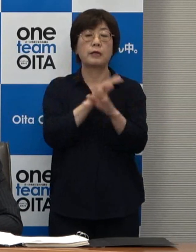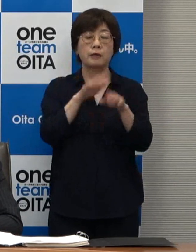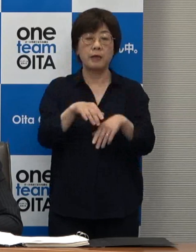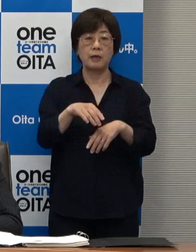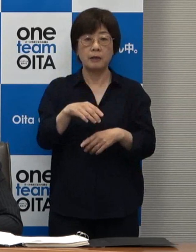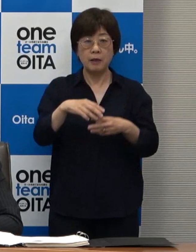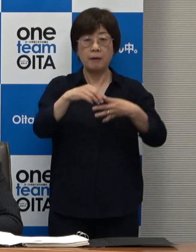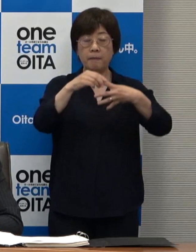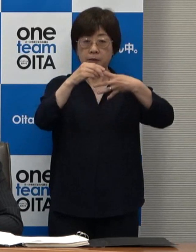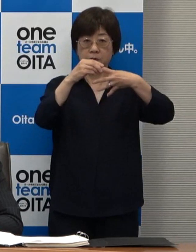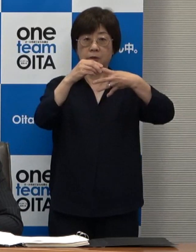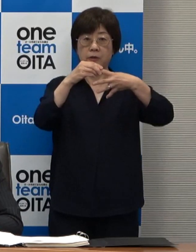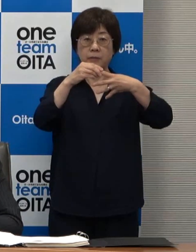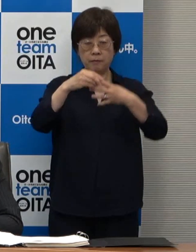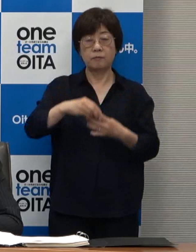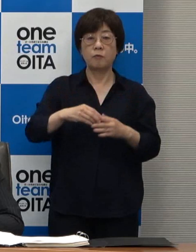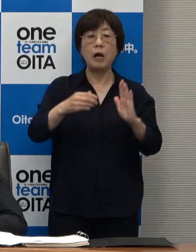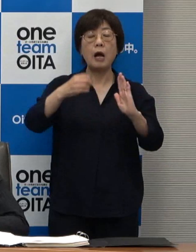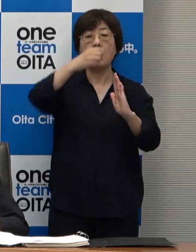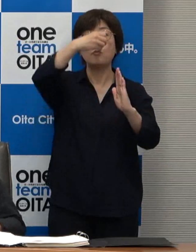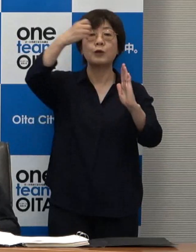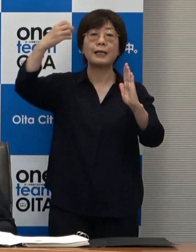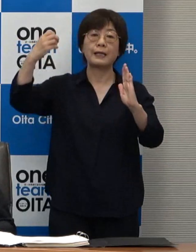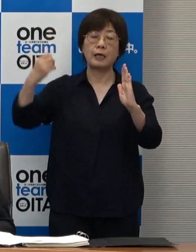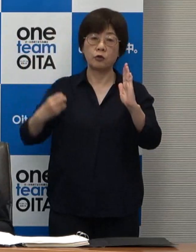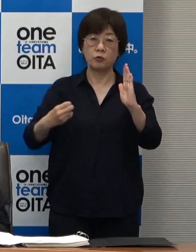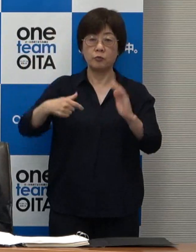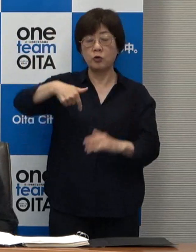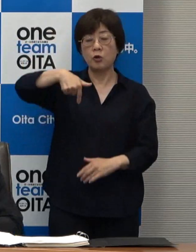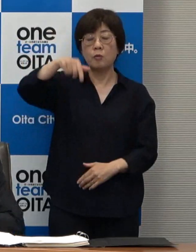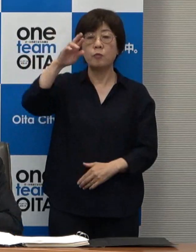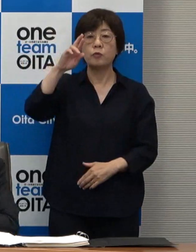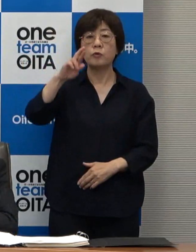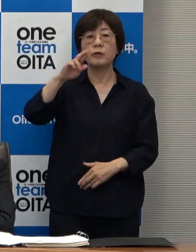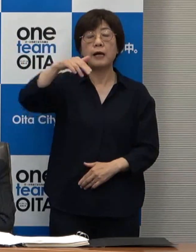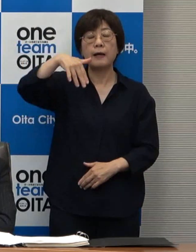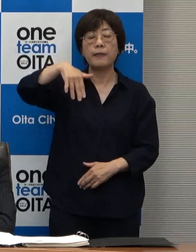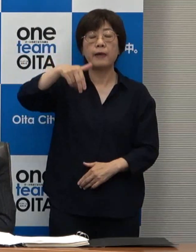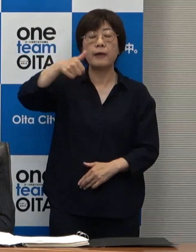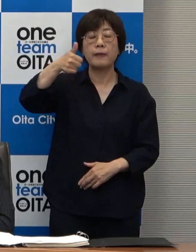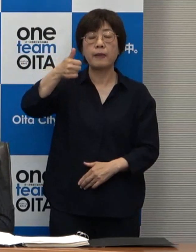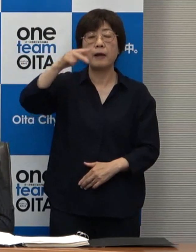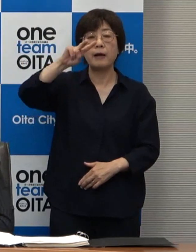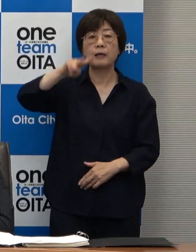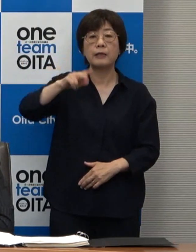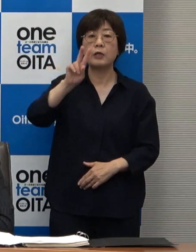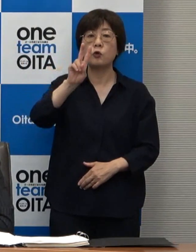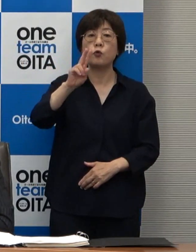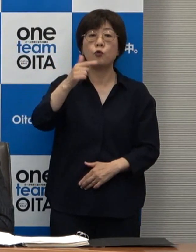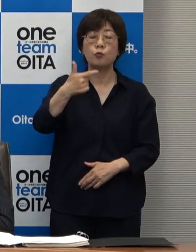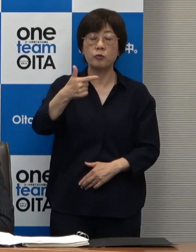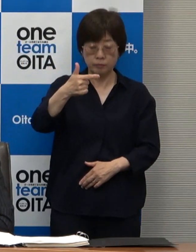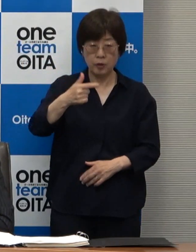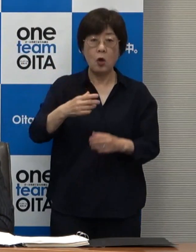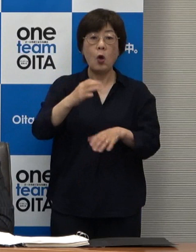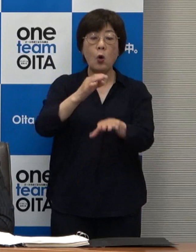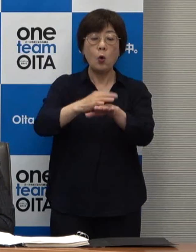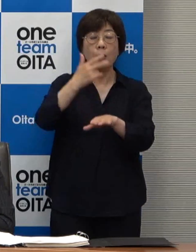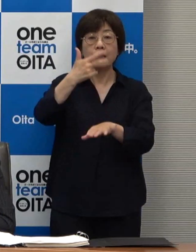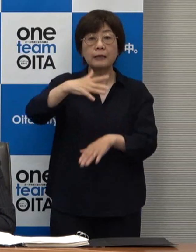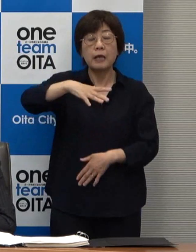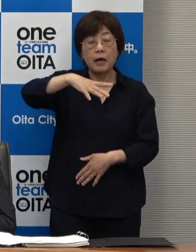ポイントはプラネタリウムです。大分市の公共施設で初のプラネタリウム設置となります